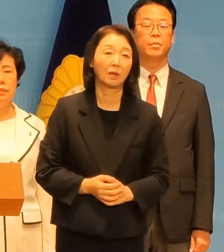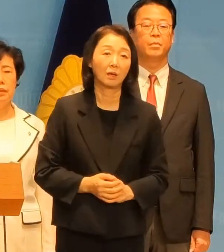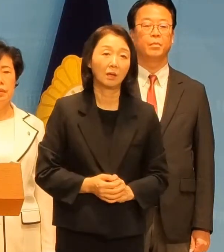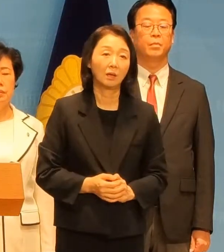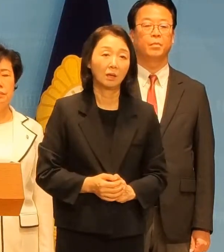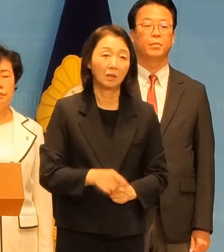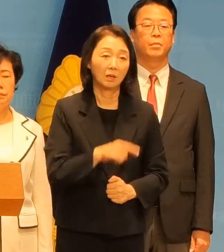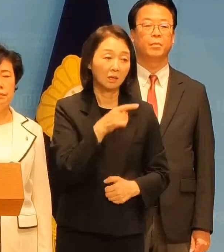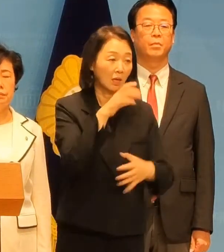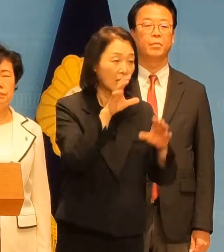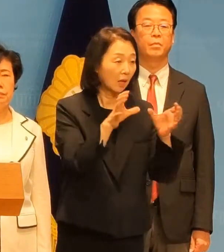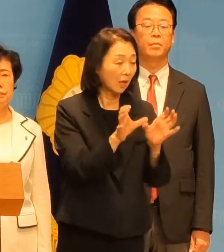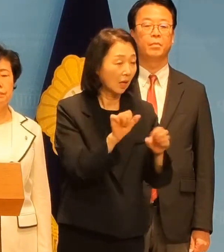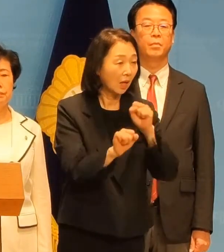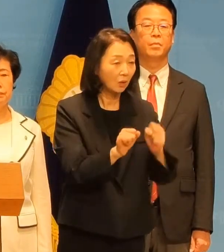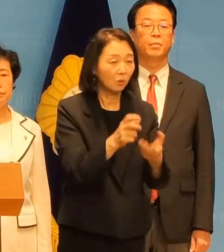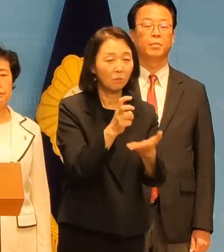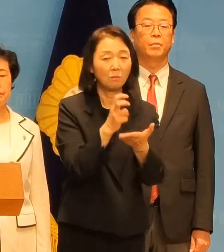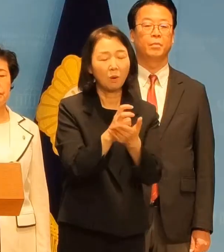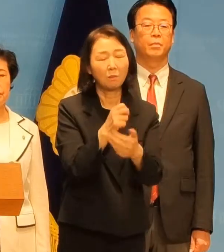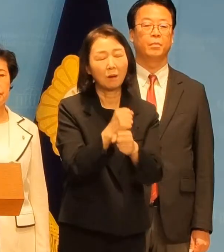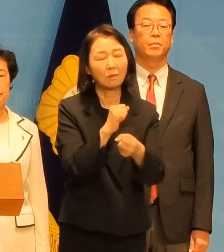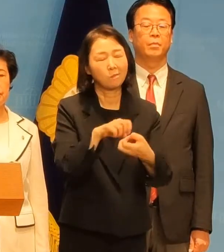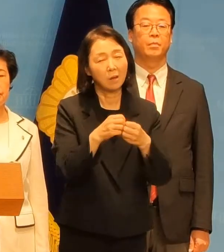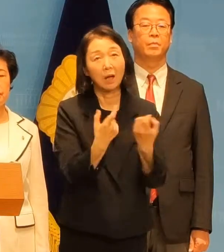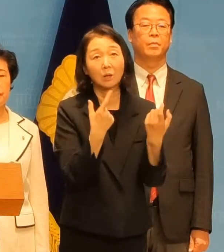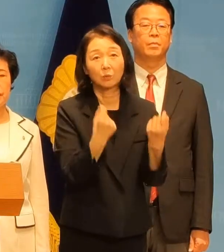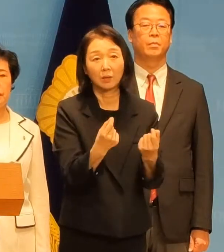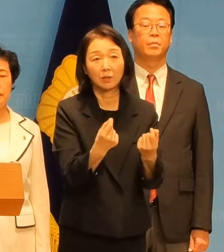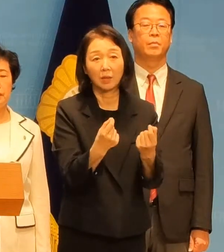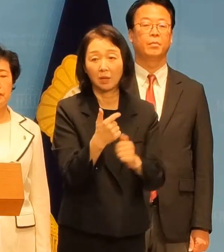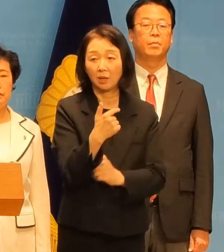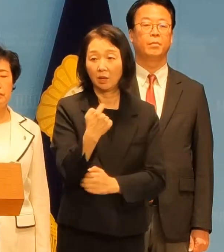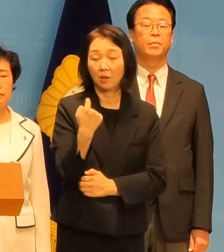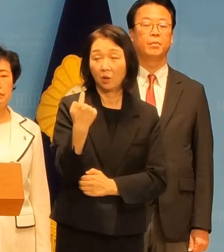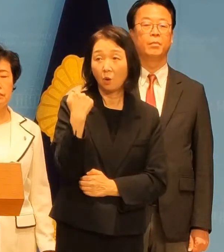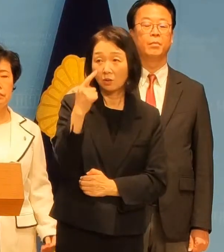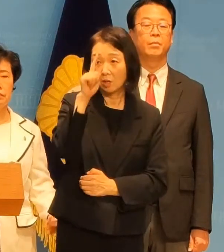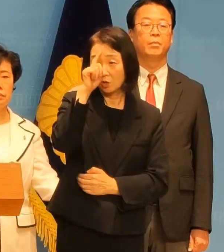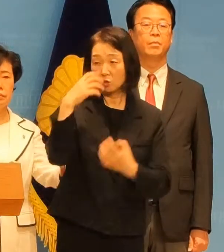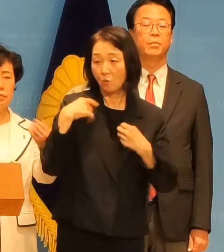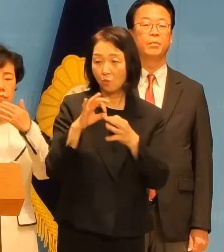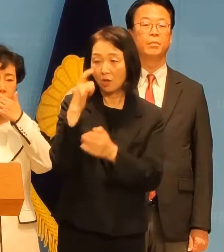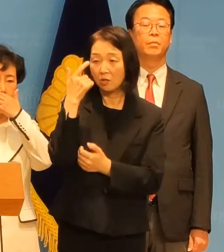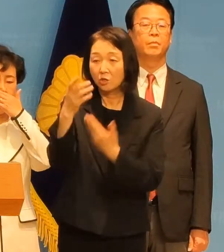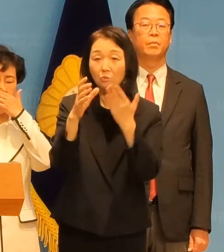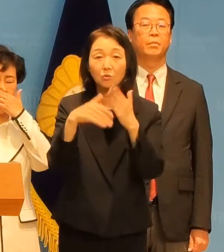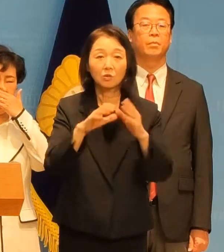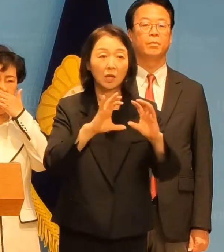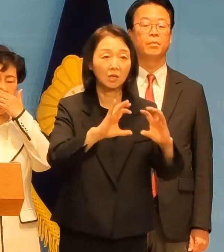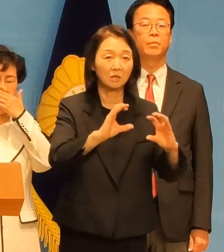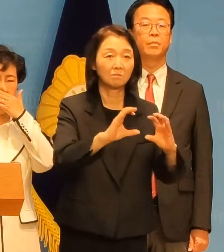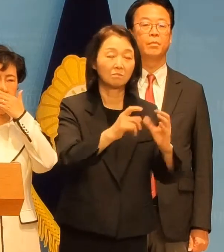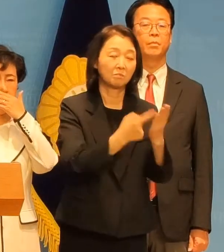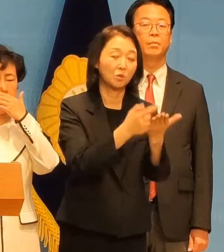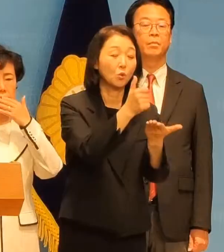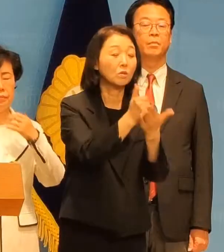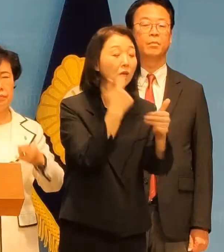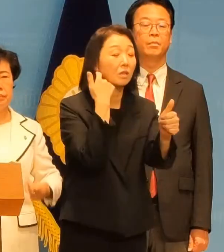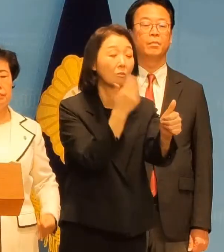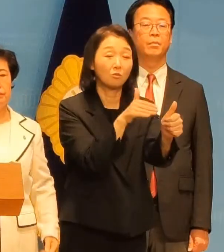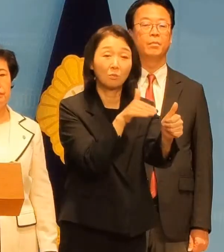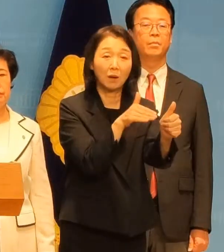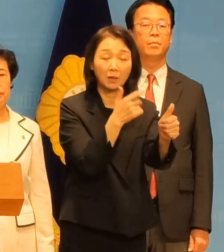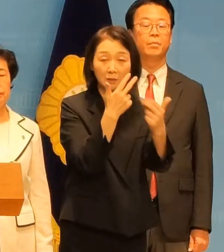내란이라고 할 것입니다. 어제 대정부 질문에서 김민수 총리에게 물어봤습니다.